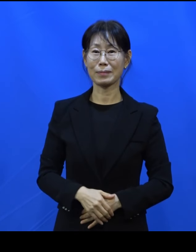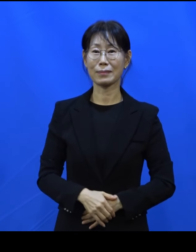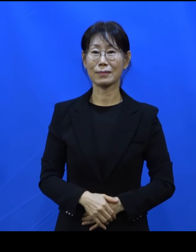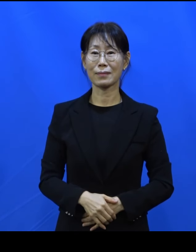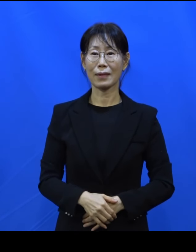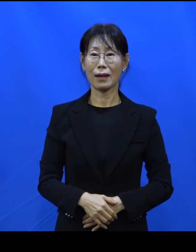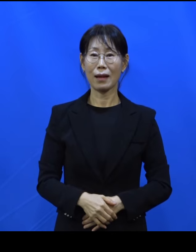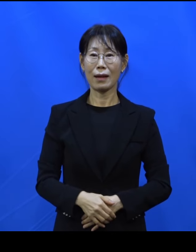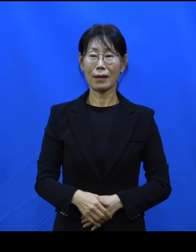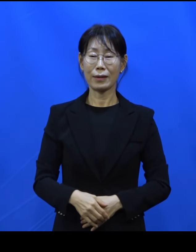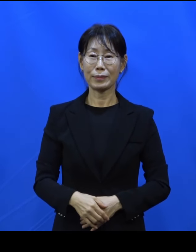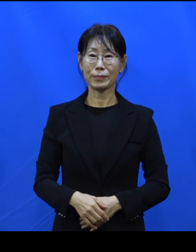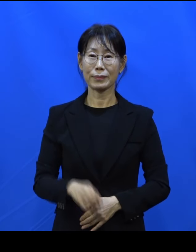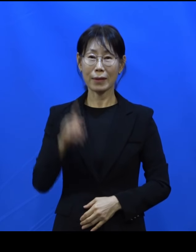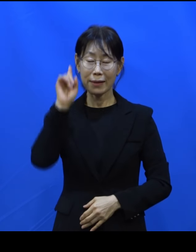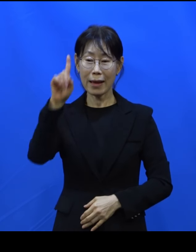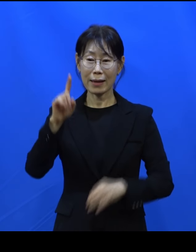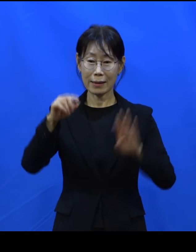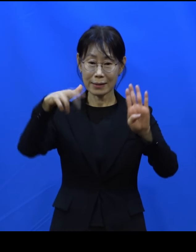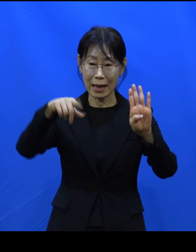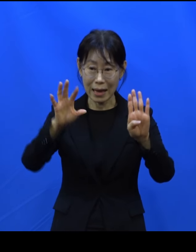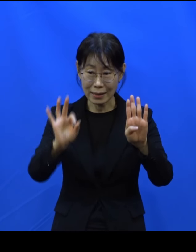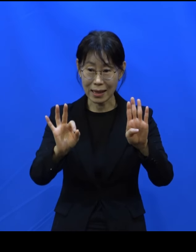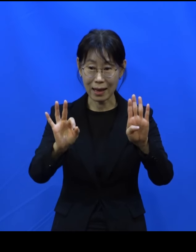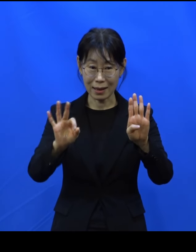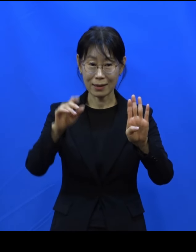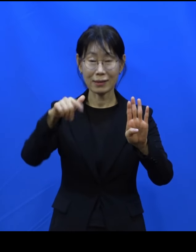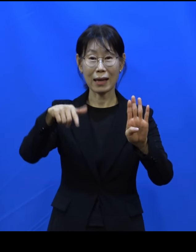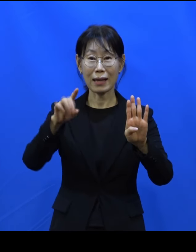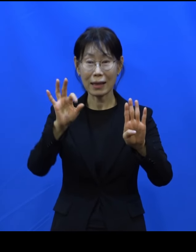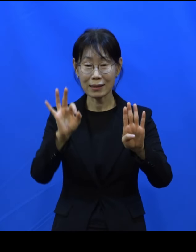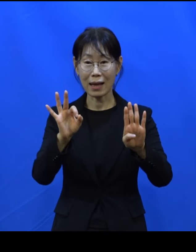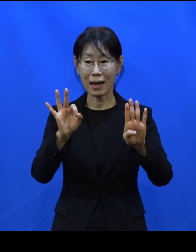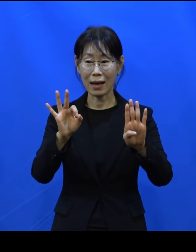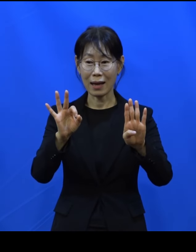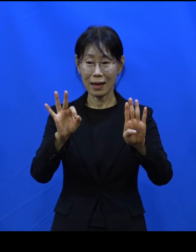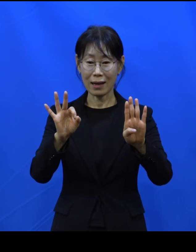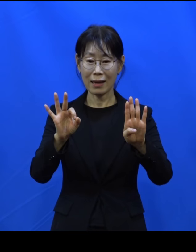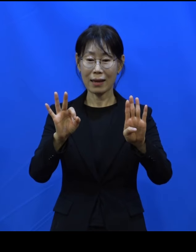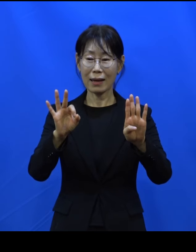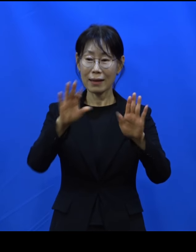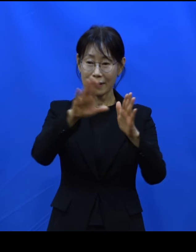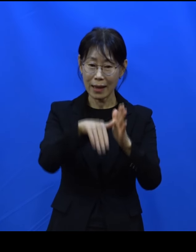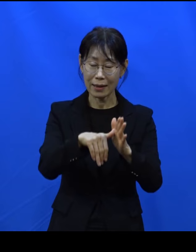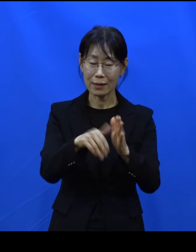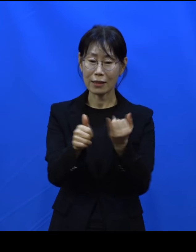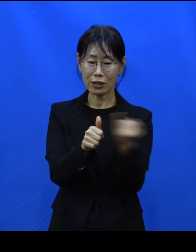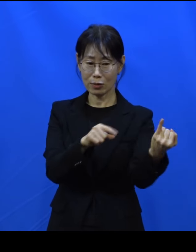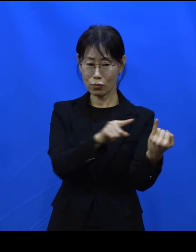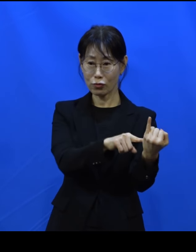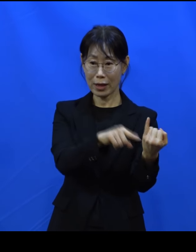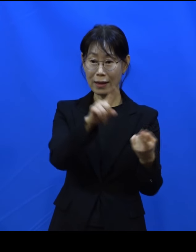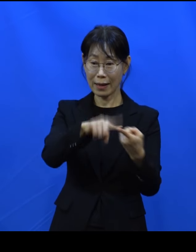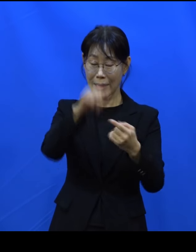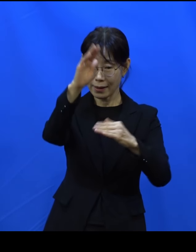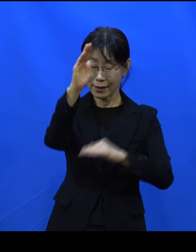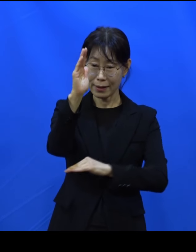4장에 나오면 이제 신랑의 이제 신부가 나옵니다. 근데 여기에서는 신부에 대한 묘사가 없어요. 중요한